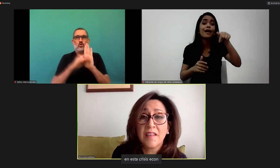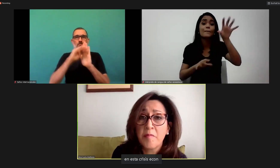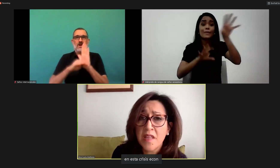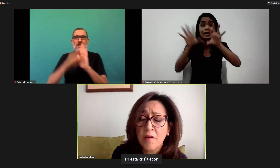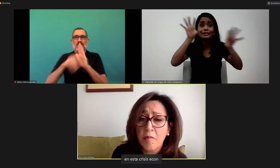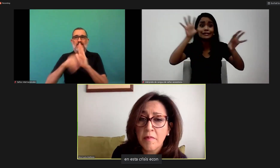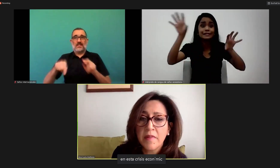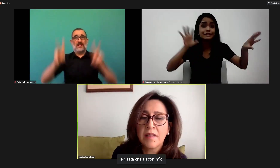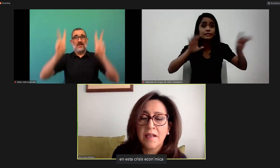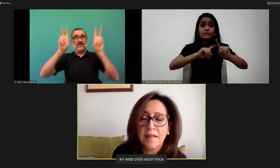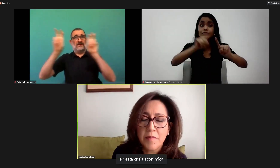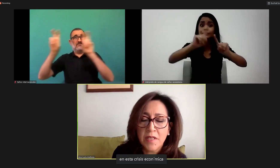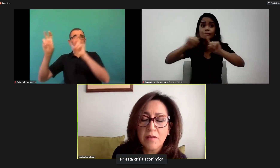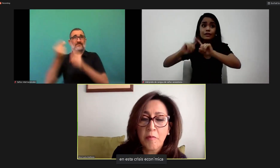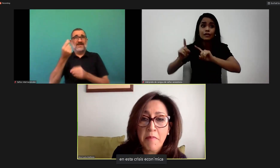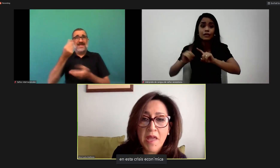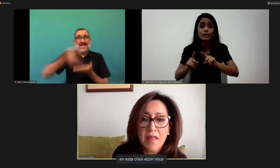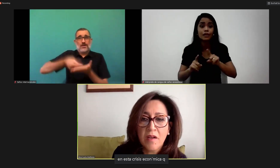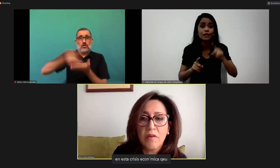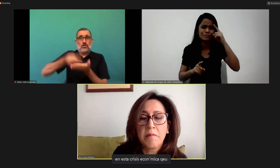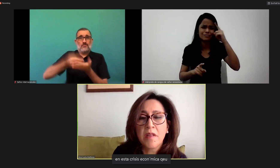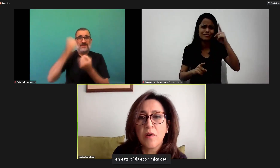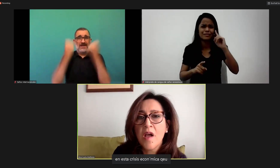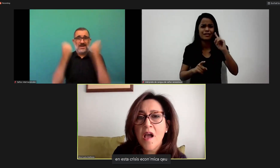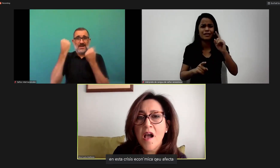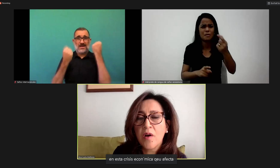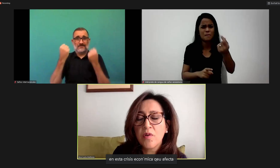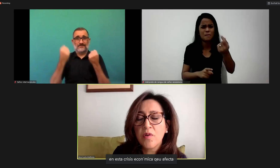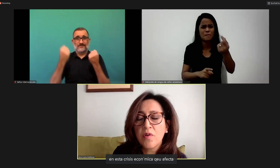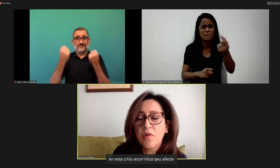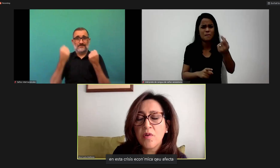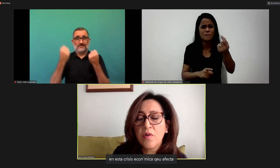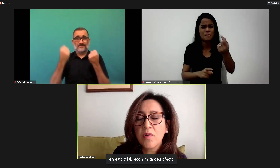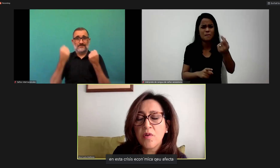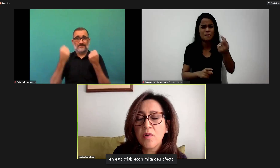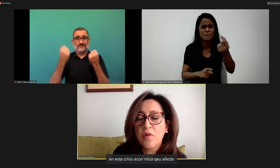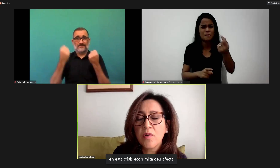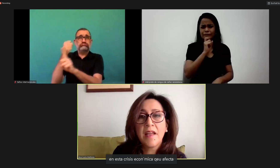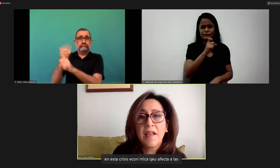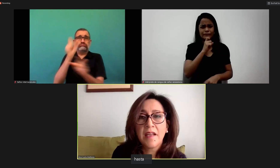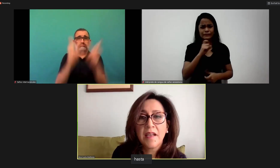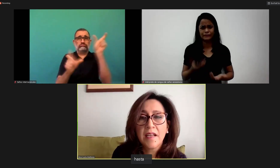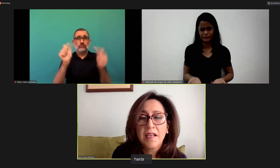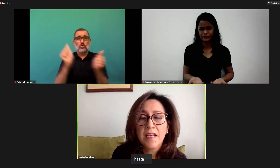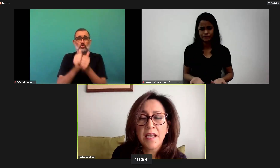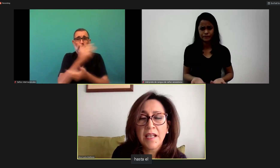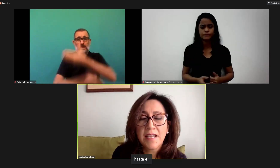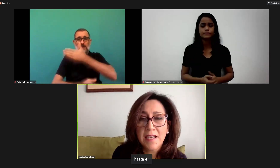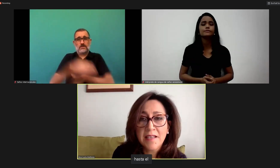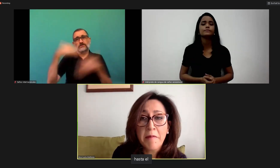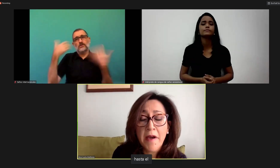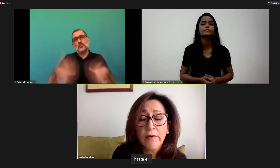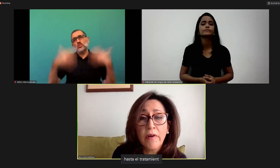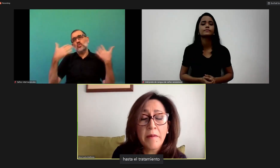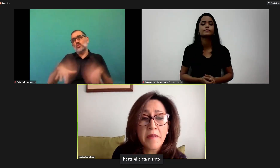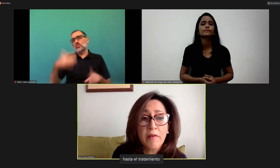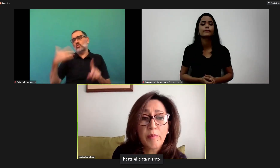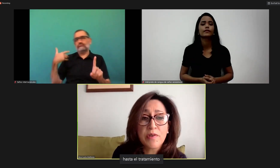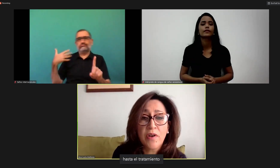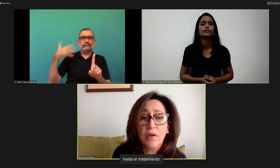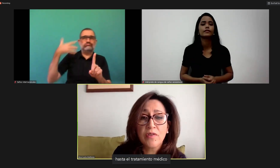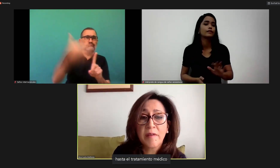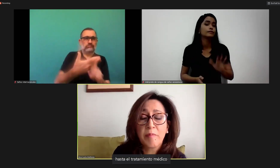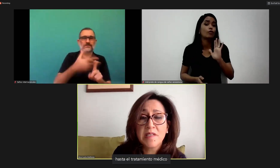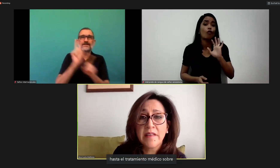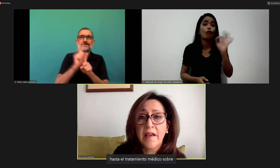del tratamiento médico debido a juicios sobre el salvar o no la vida de